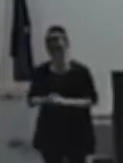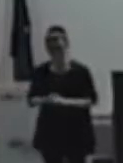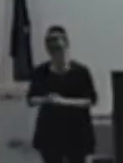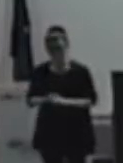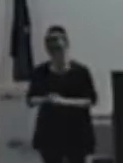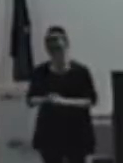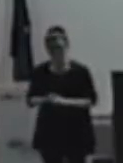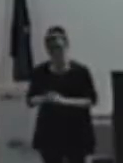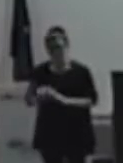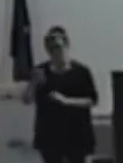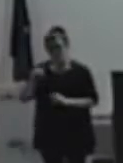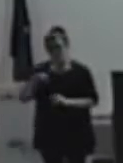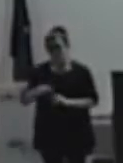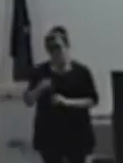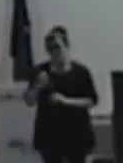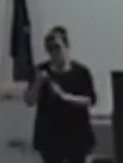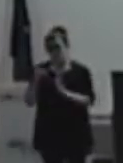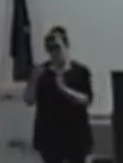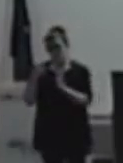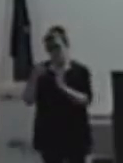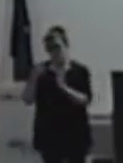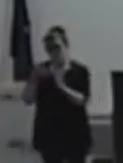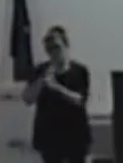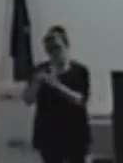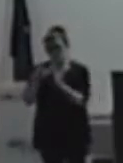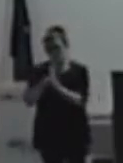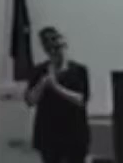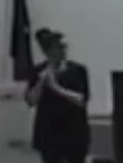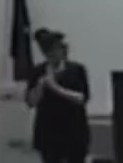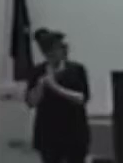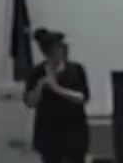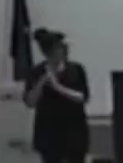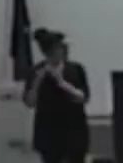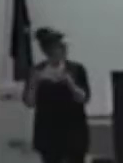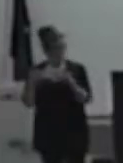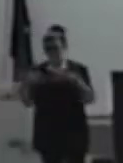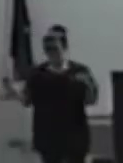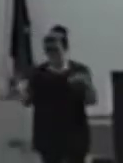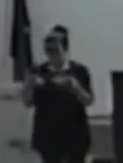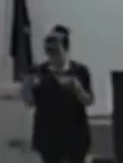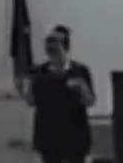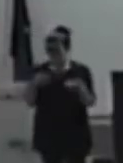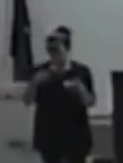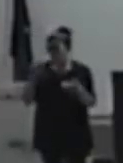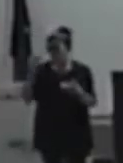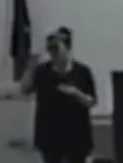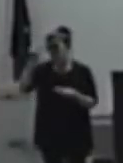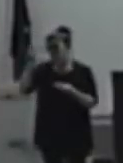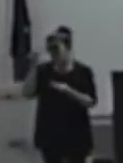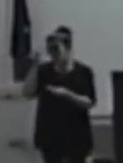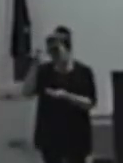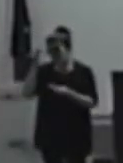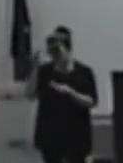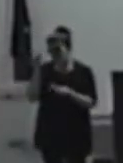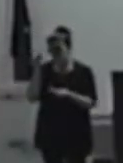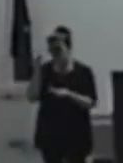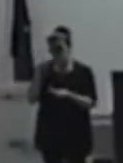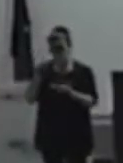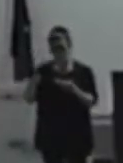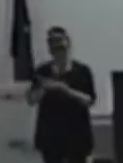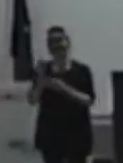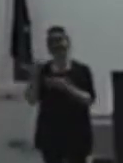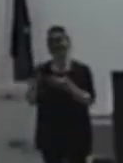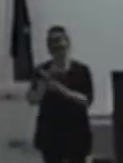traigo aquí un poco esta referencia de esta publicación porque yo creo que refleja bastante bien lo que vemos un poco en el día a